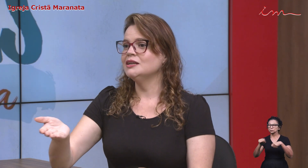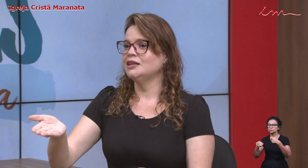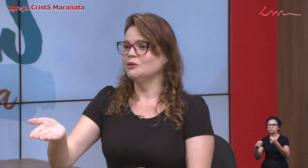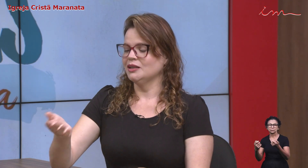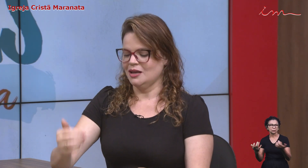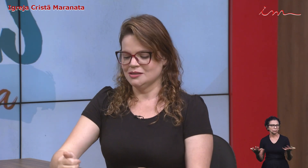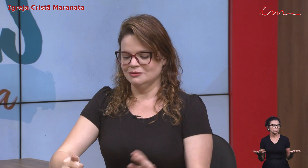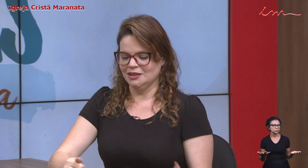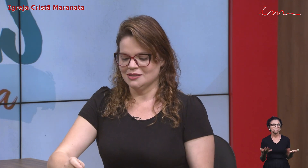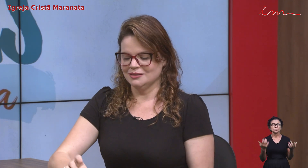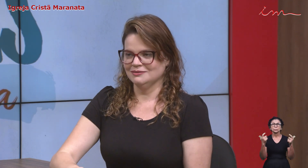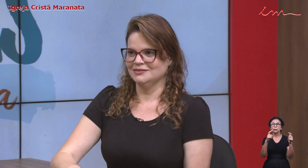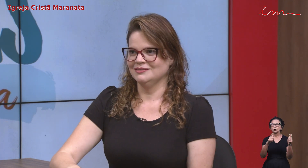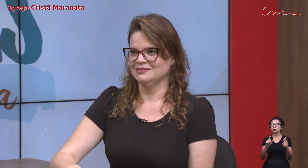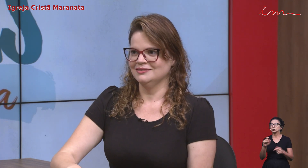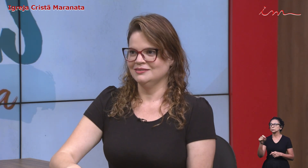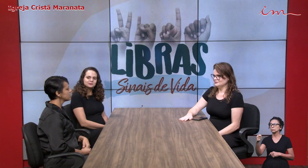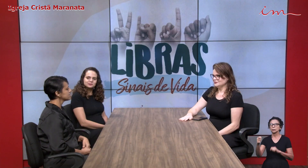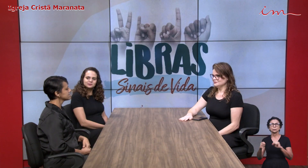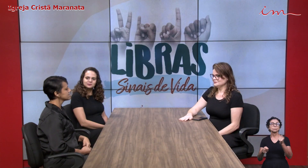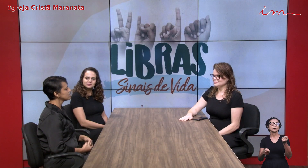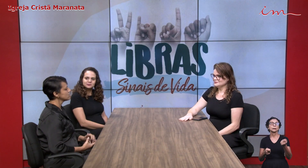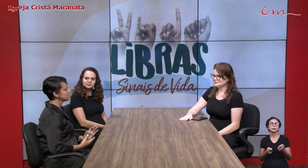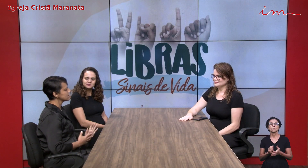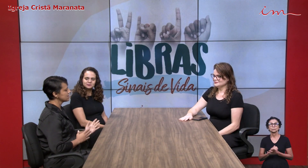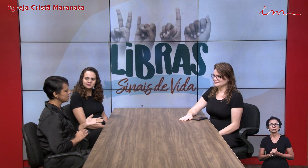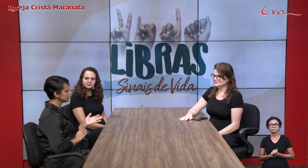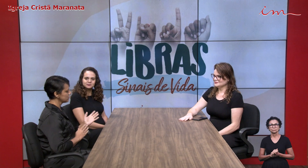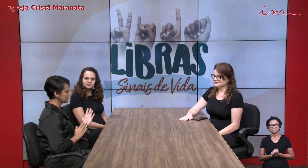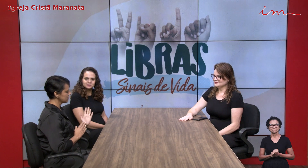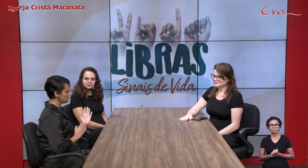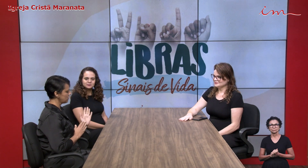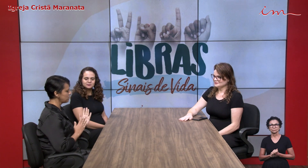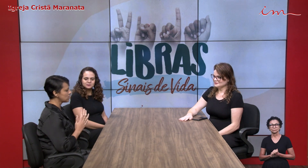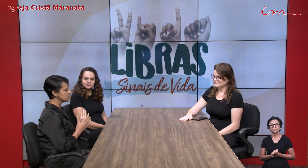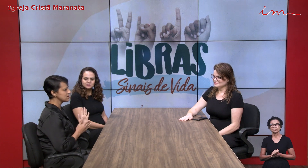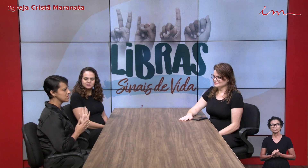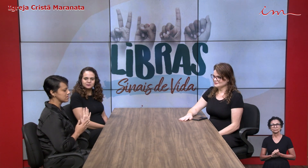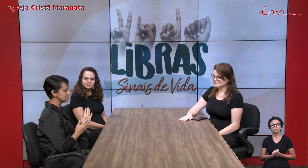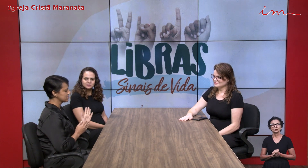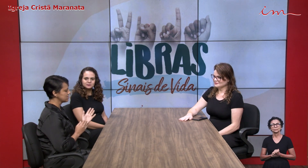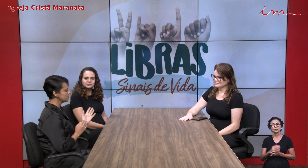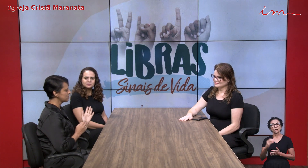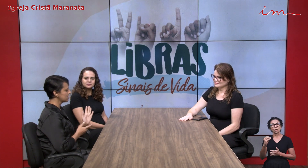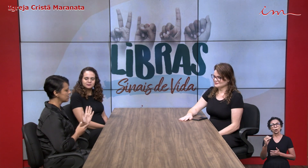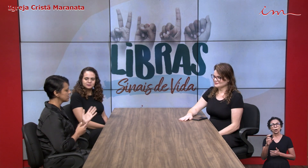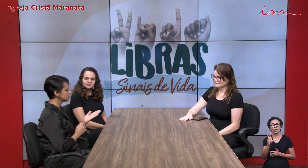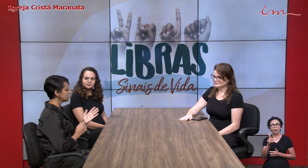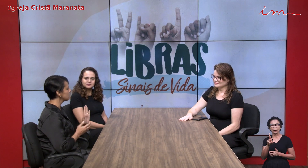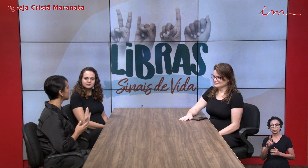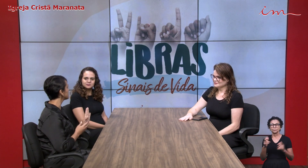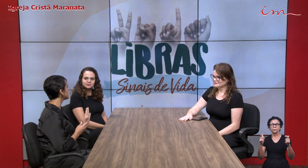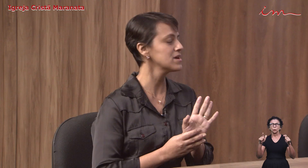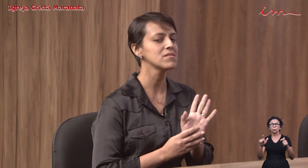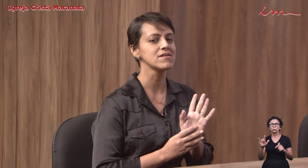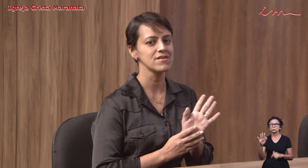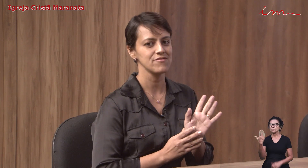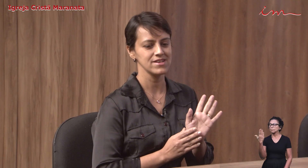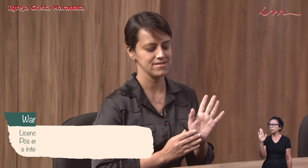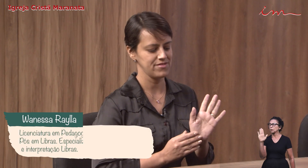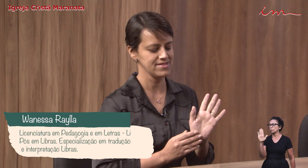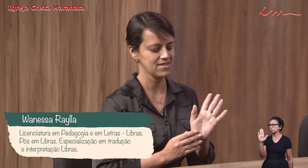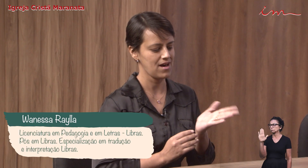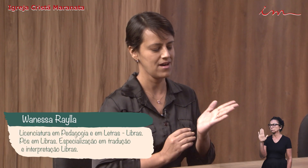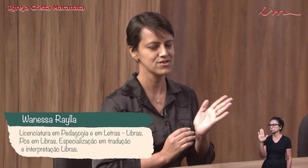importantíssima. O que seria orientação, Nessa? A orientação, ela está relacionada com a palma da mão. Então, para onde que a palma da minha mão